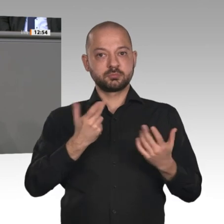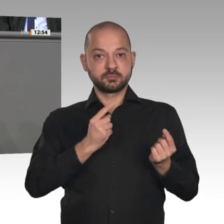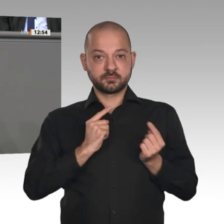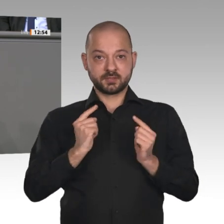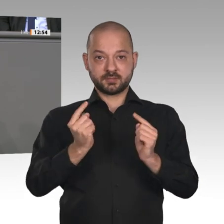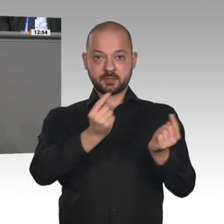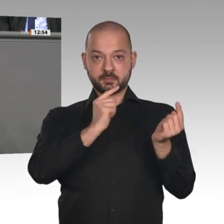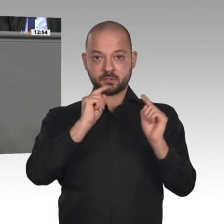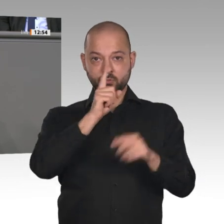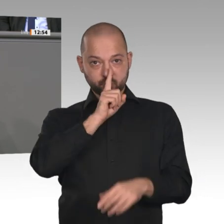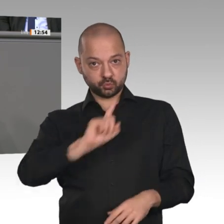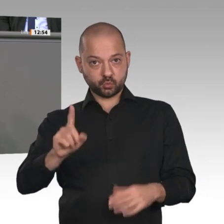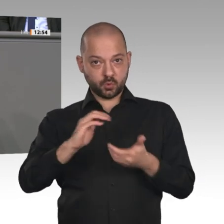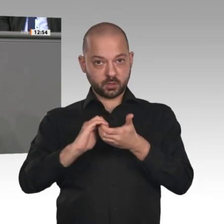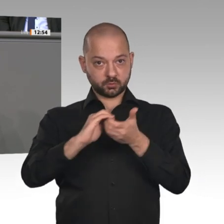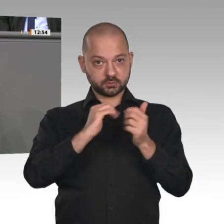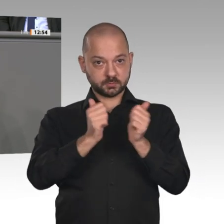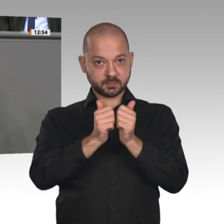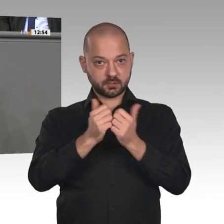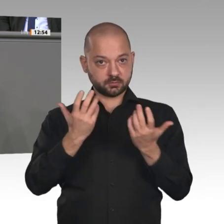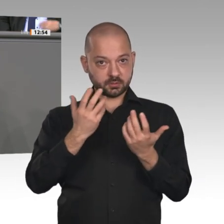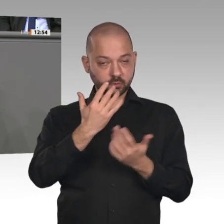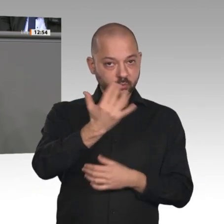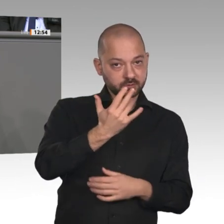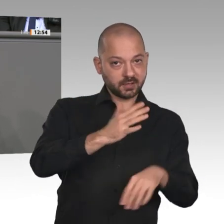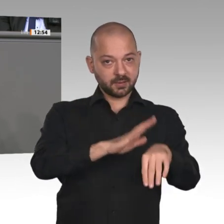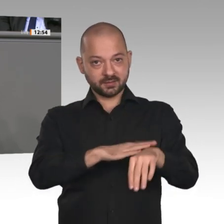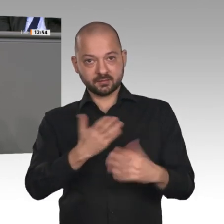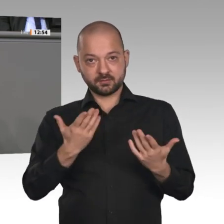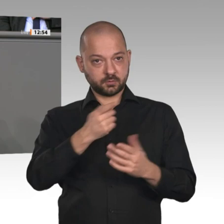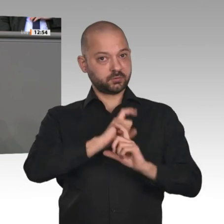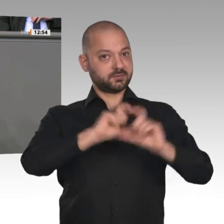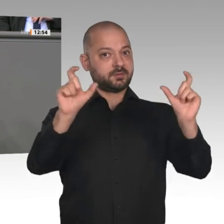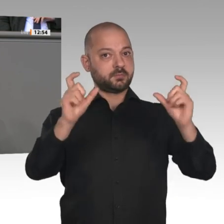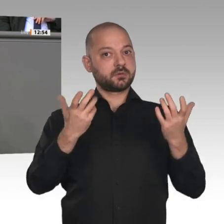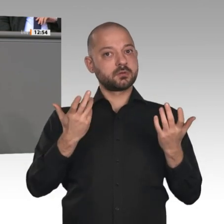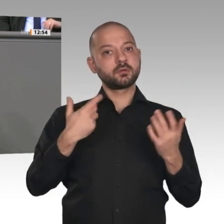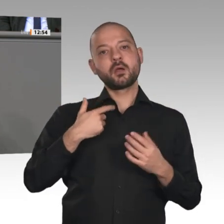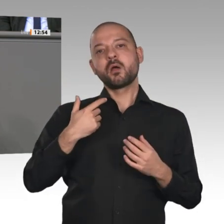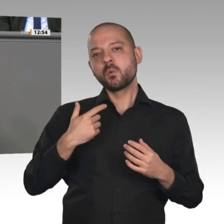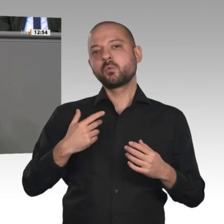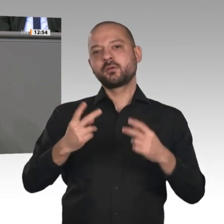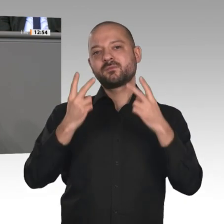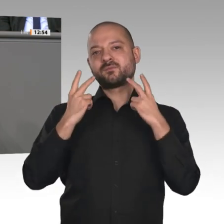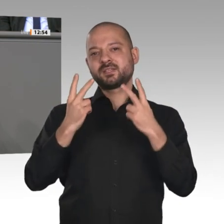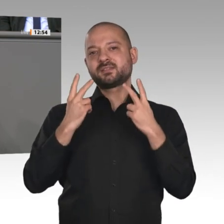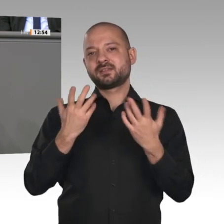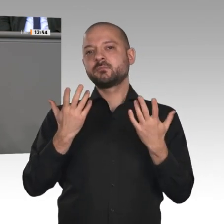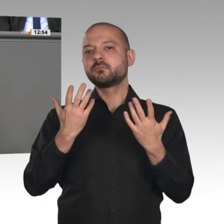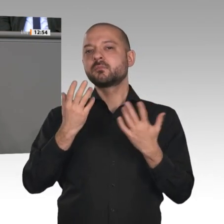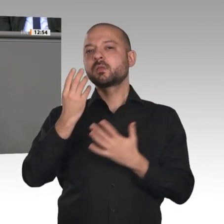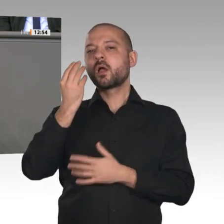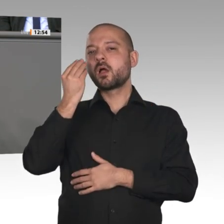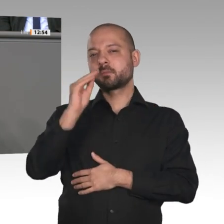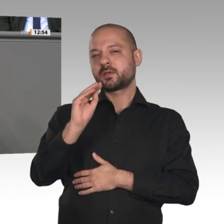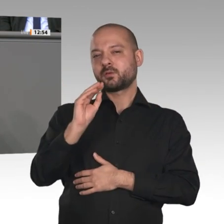Anmerkung. Im Antrag der Grünen-Fraktion steht, dass die Koalition erst gehandelt hätte nach dem großen